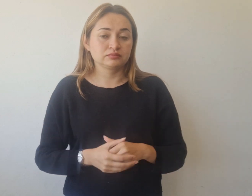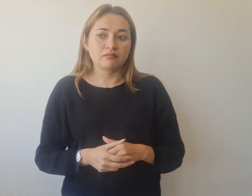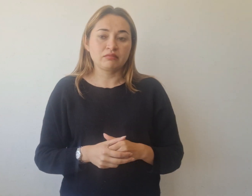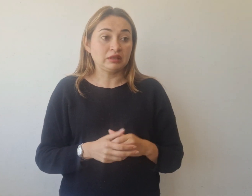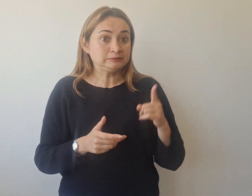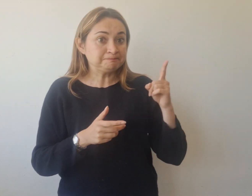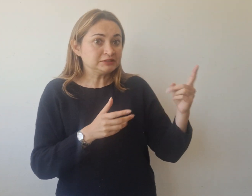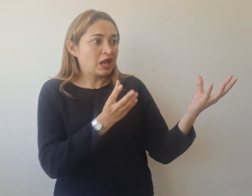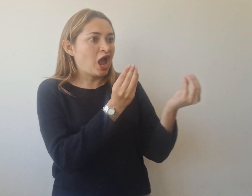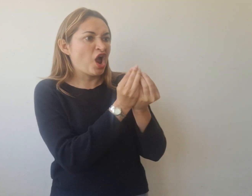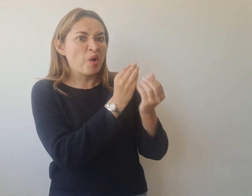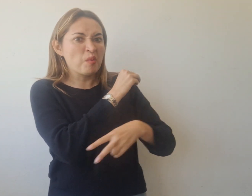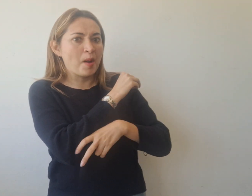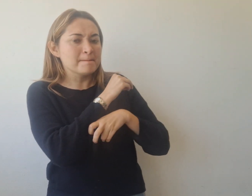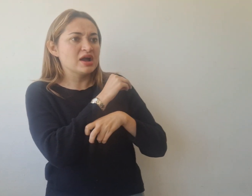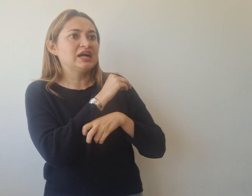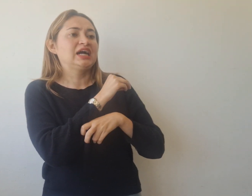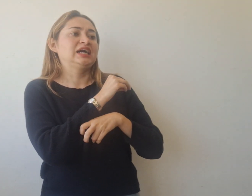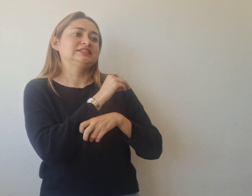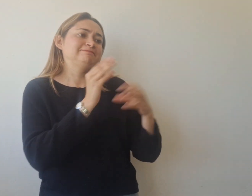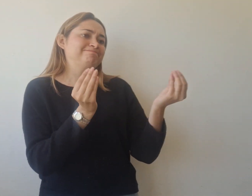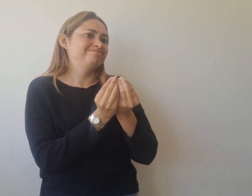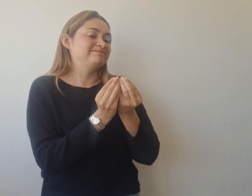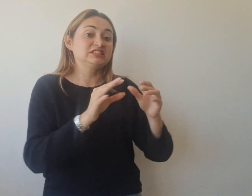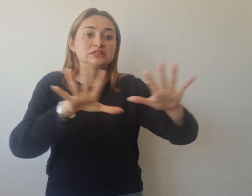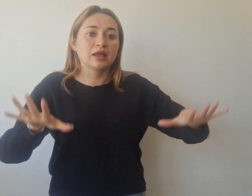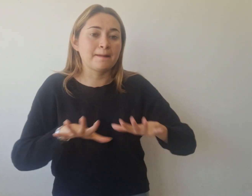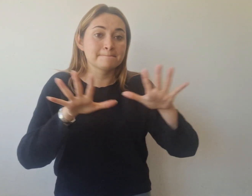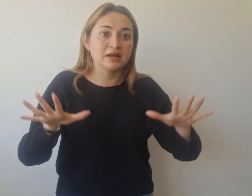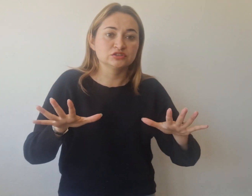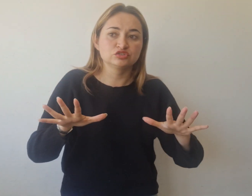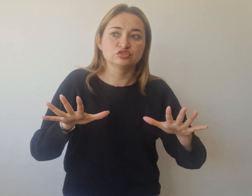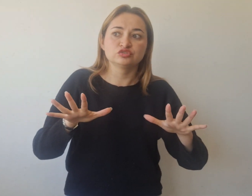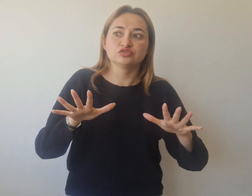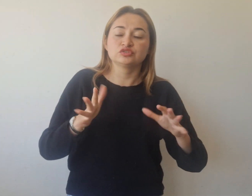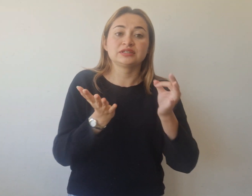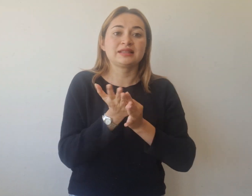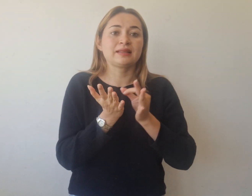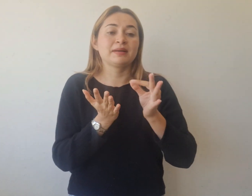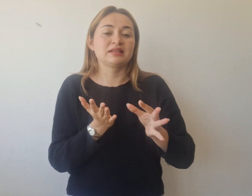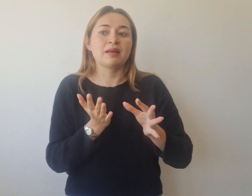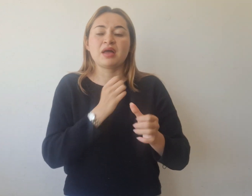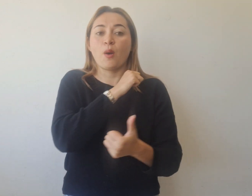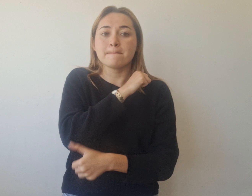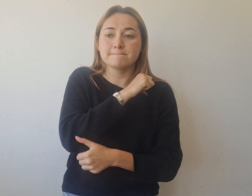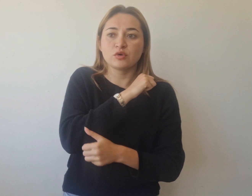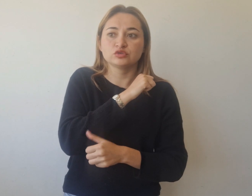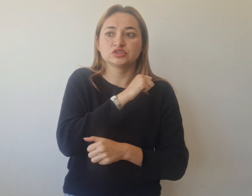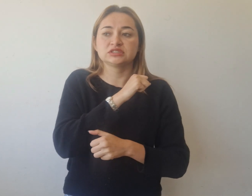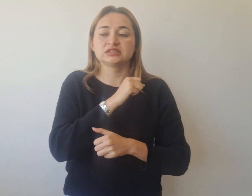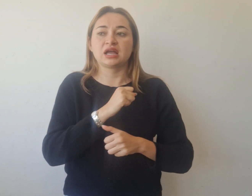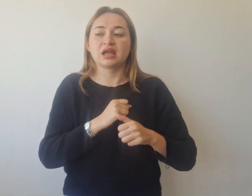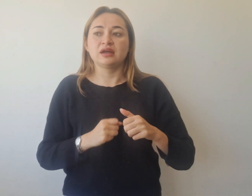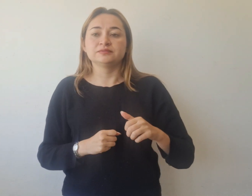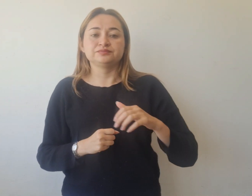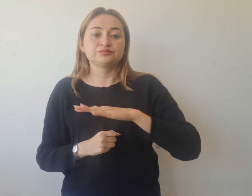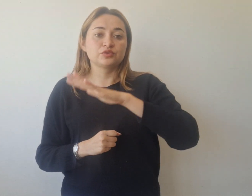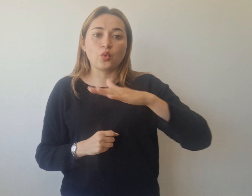delincuencial tenían como área de acción delictiva los departamentos de cundinamarca y boyacá participaron en más de 50